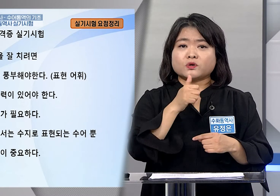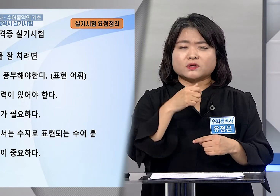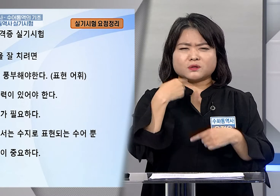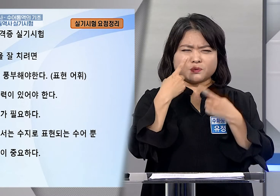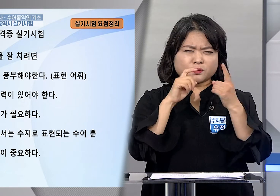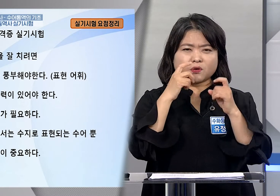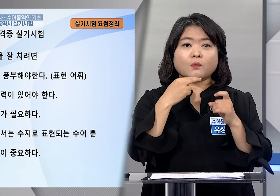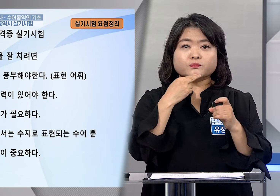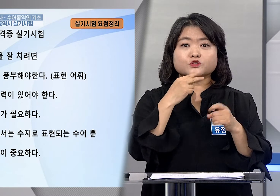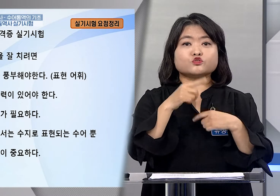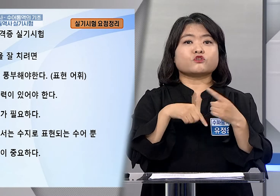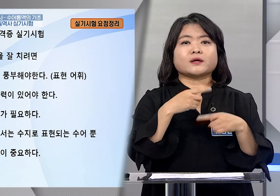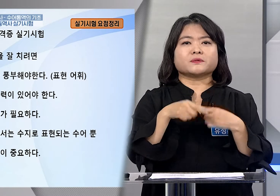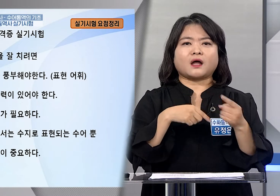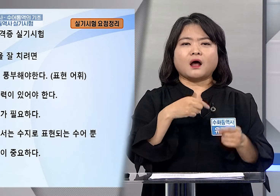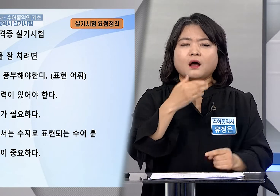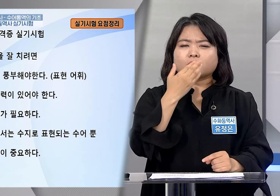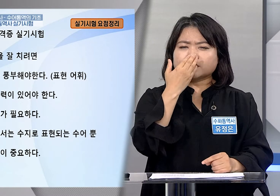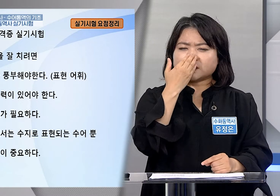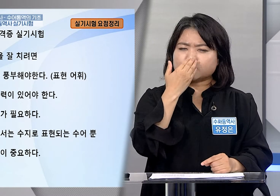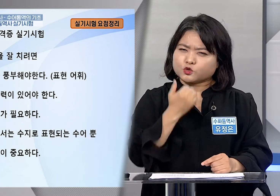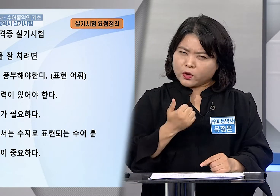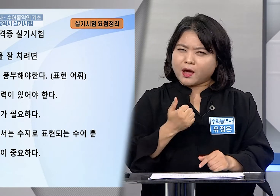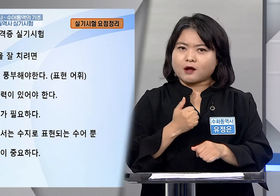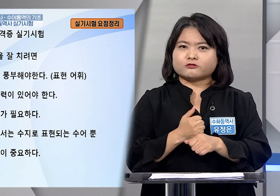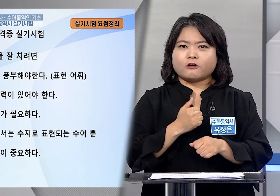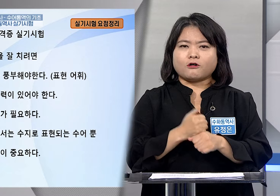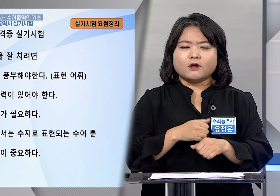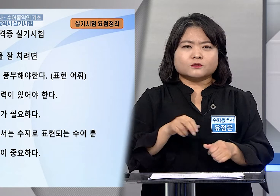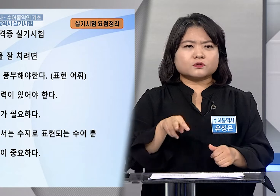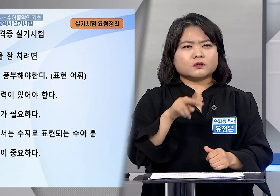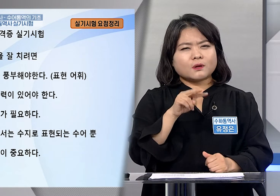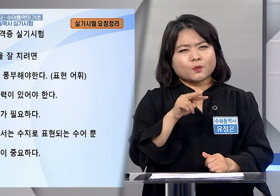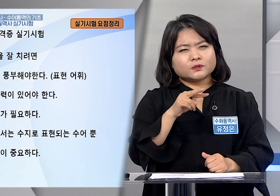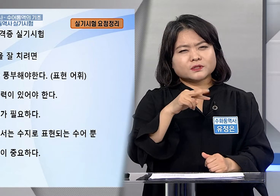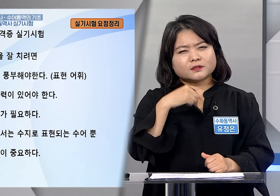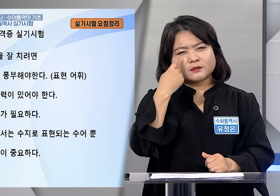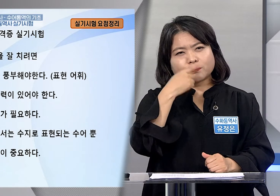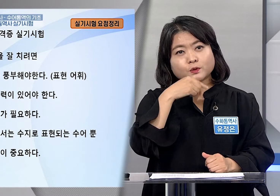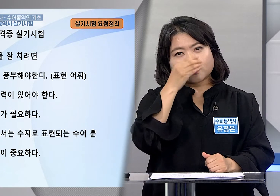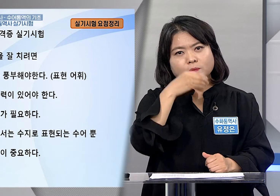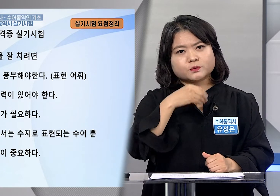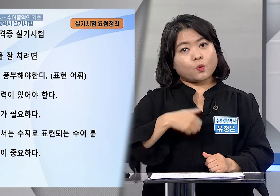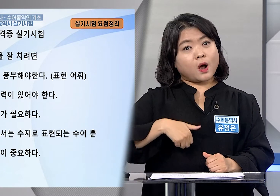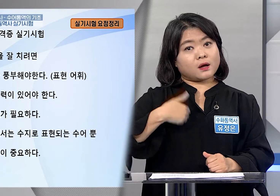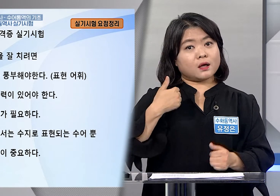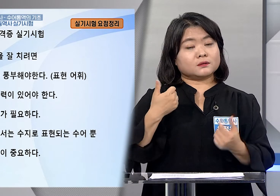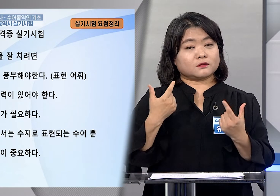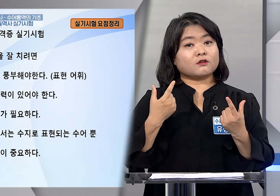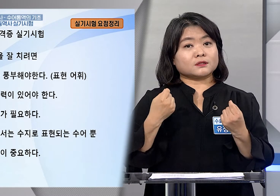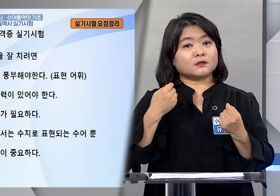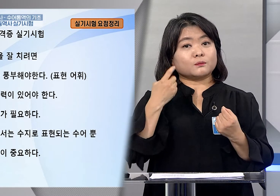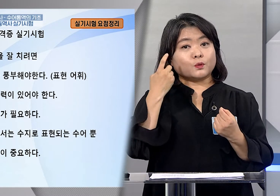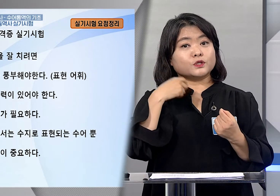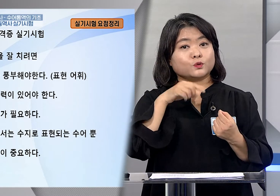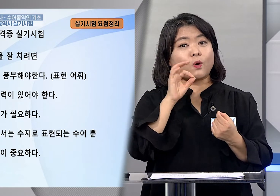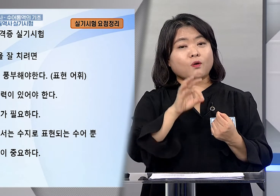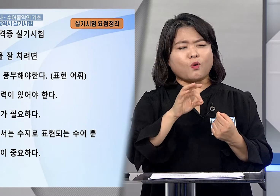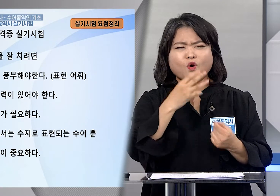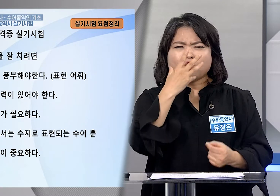통역이 표정 없는 수화입니다. 굉장히 지루해하고요. 또 쳐다보고 있어야 되는데 표정이 없으면 화난 것 같아 보이기도 하고